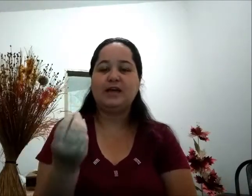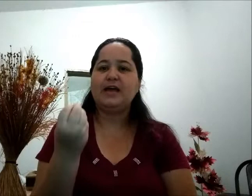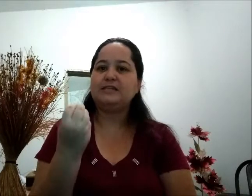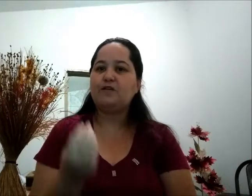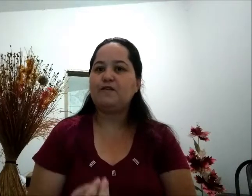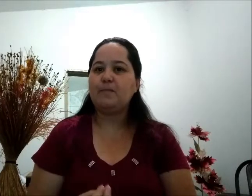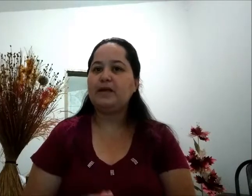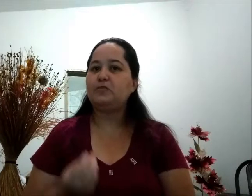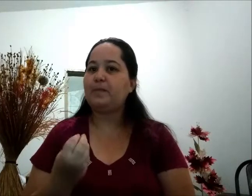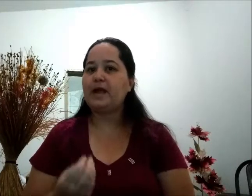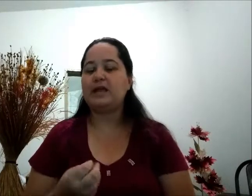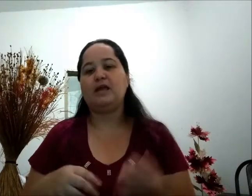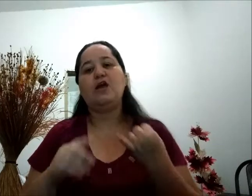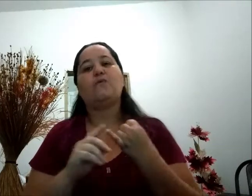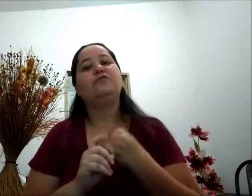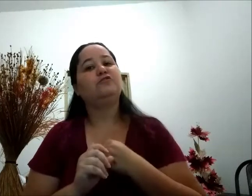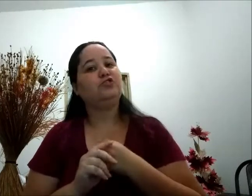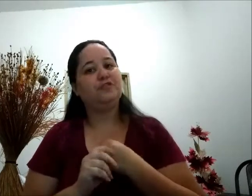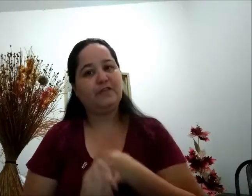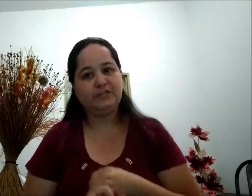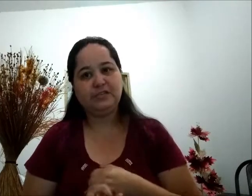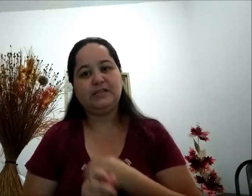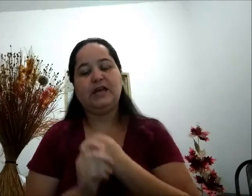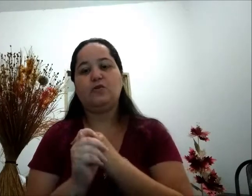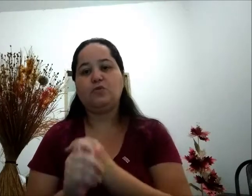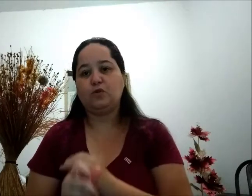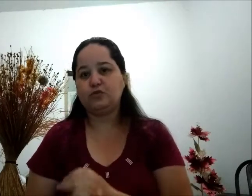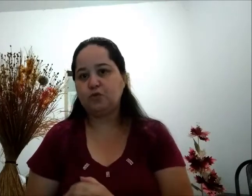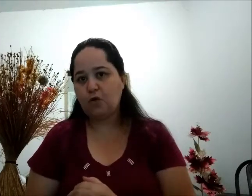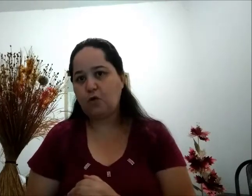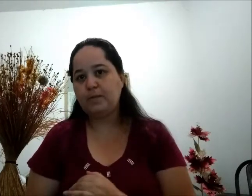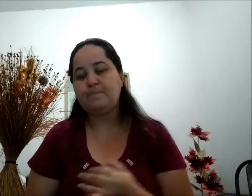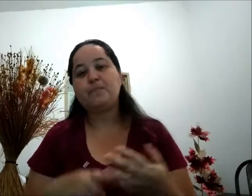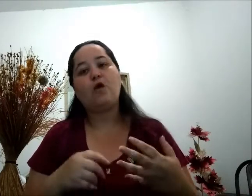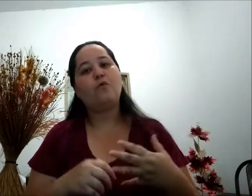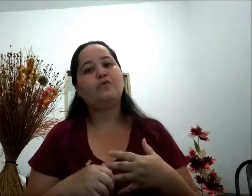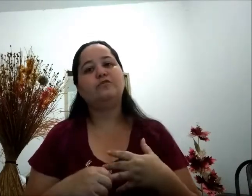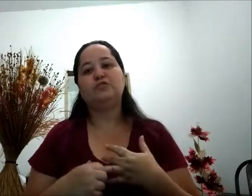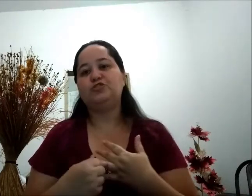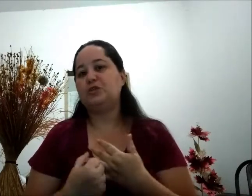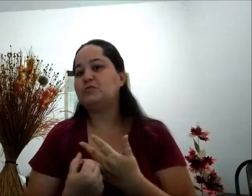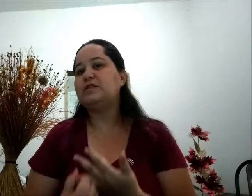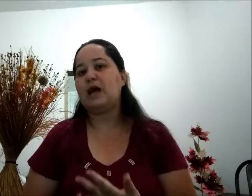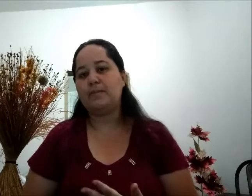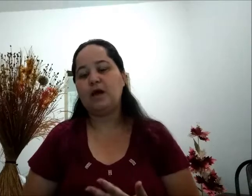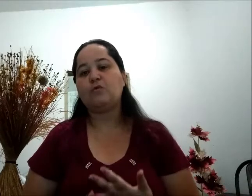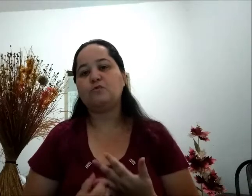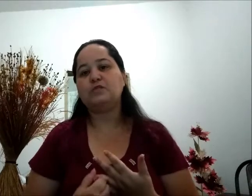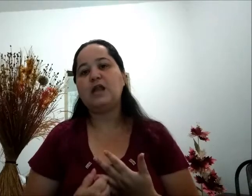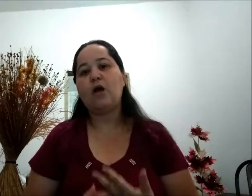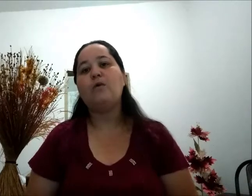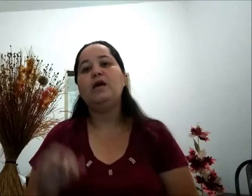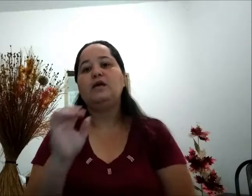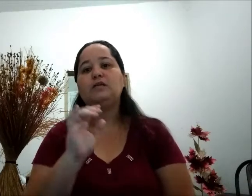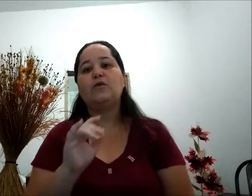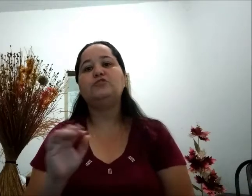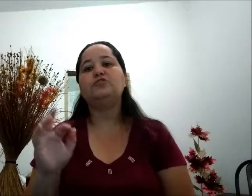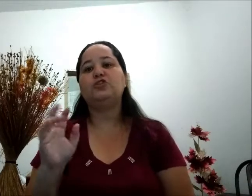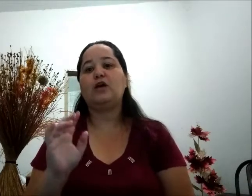esse alfabeto para quê? Quando a gente vai dizer o nosso nome ou quando a gente não sabe algum sinal, então a gente